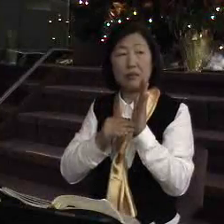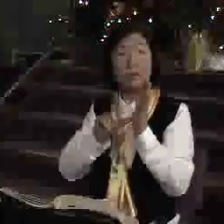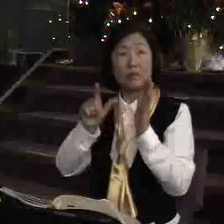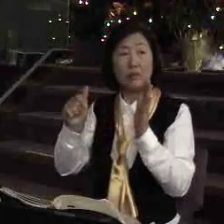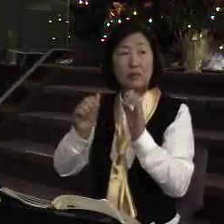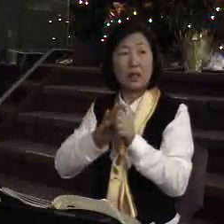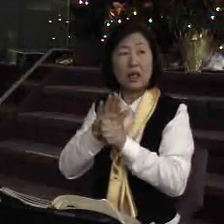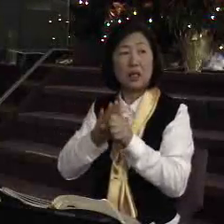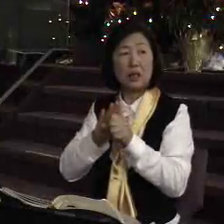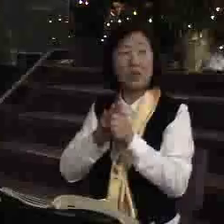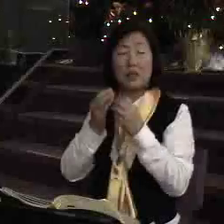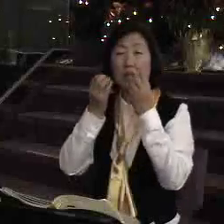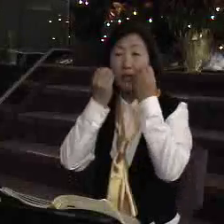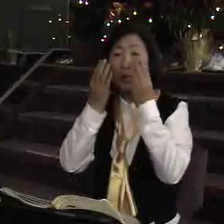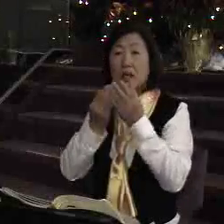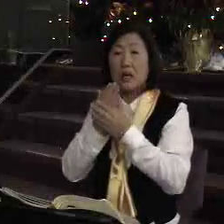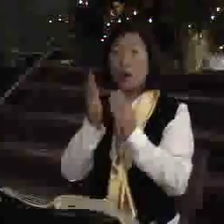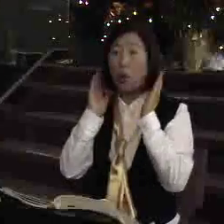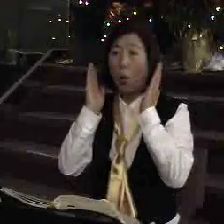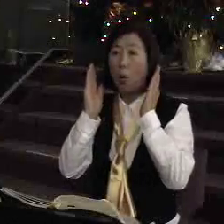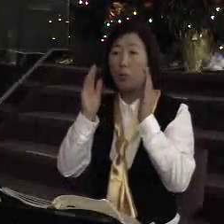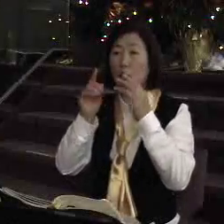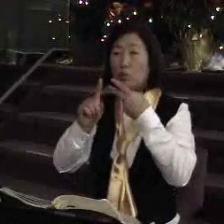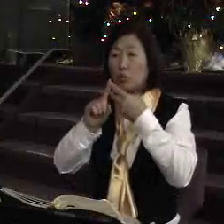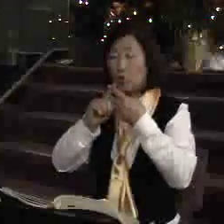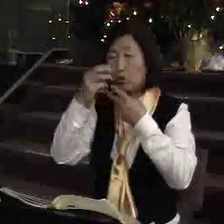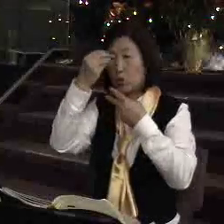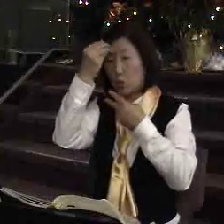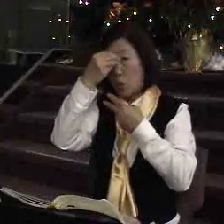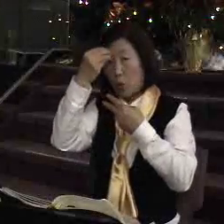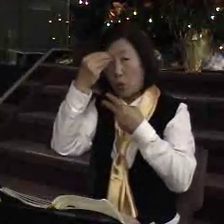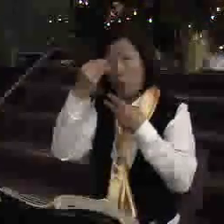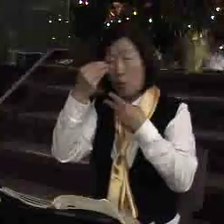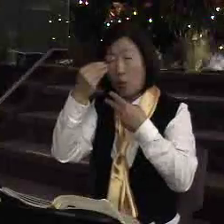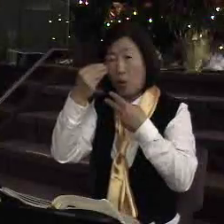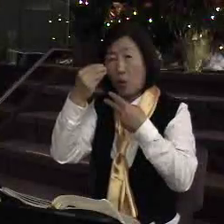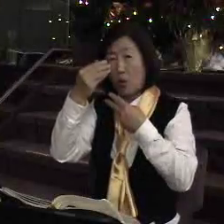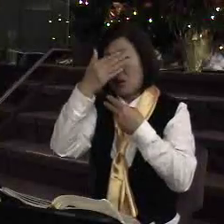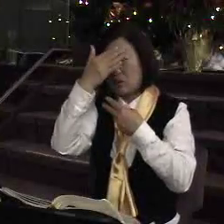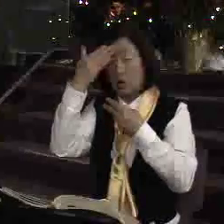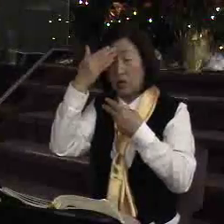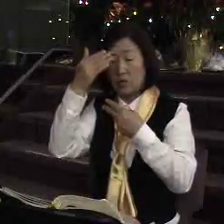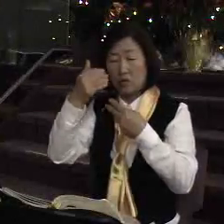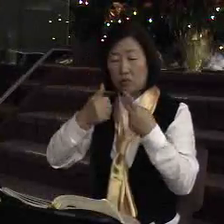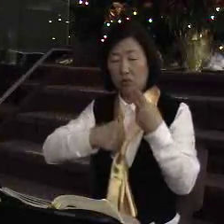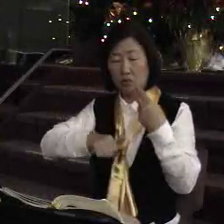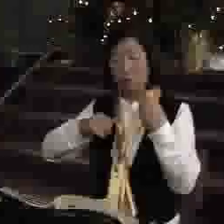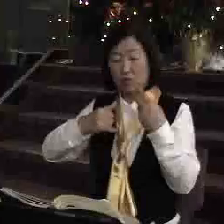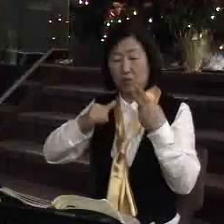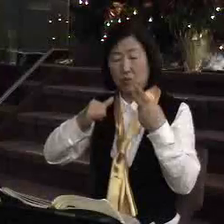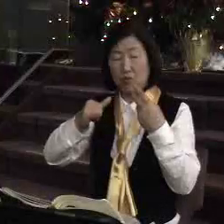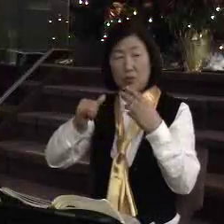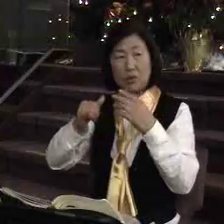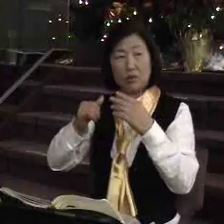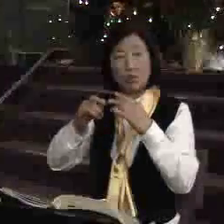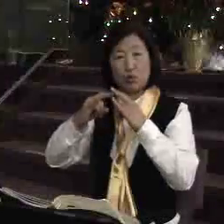새싹인 교육부, 중고등부, 청소년부의 겨울 수양회가 지난주부터 계속해서 진행되고